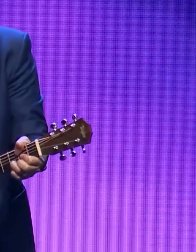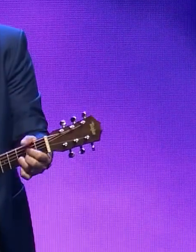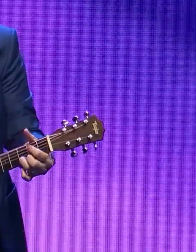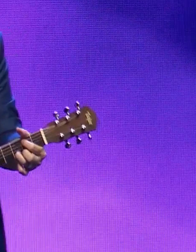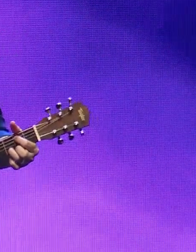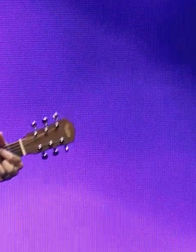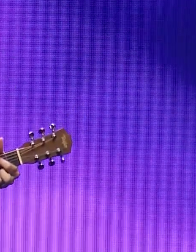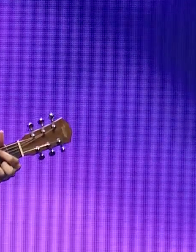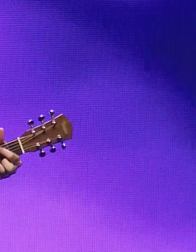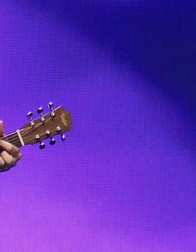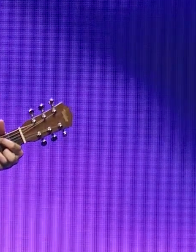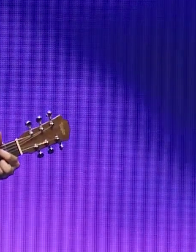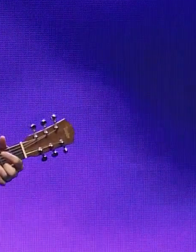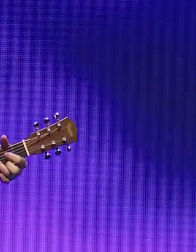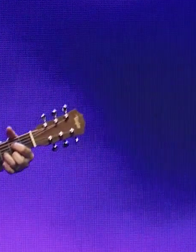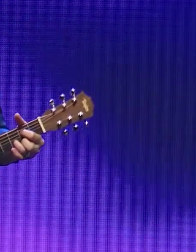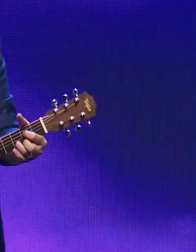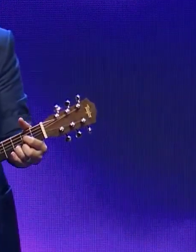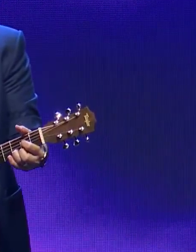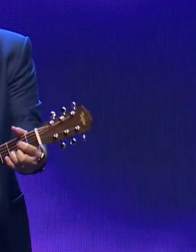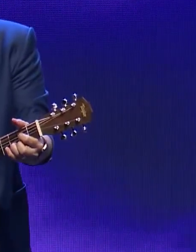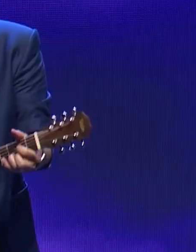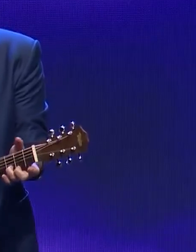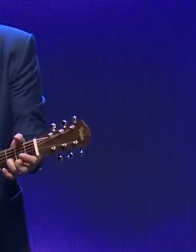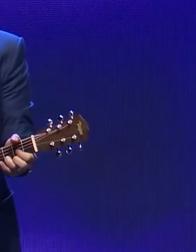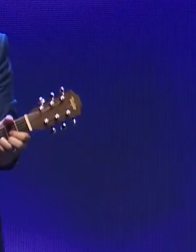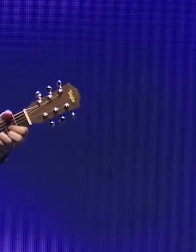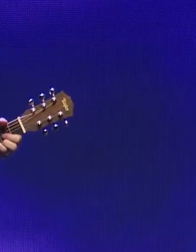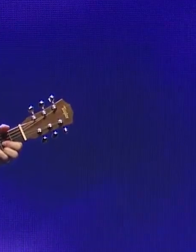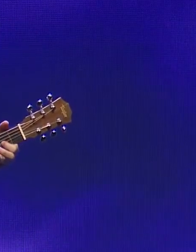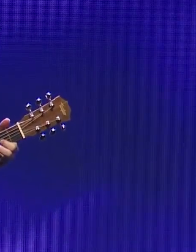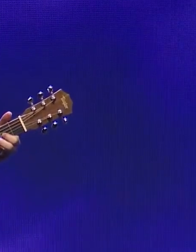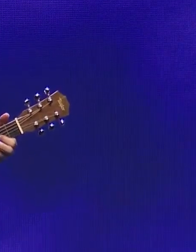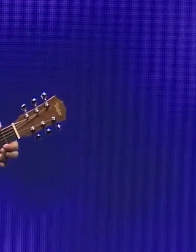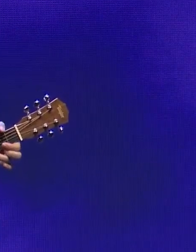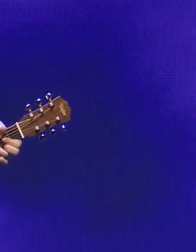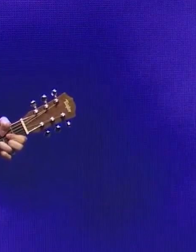Ku kan tenang bersamamu, Bapa.